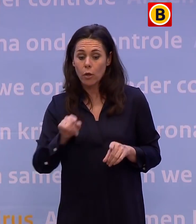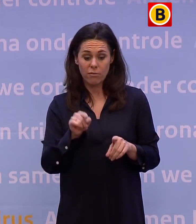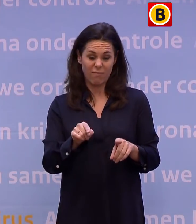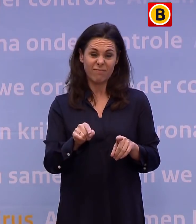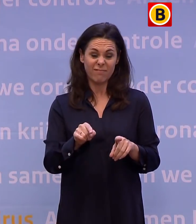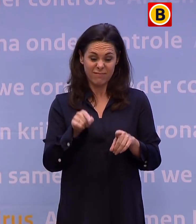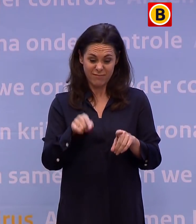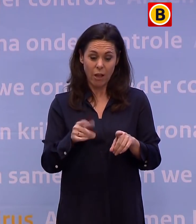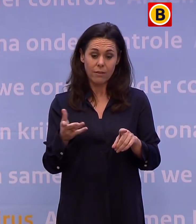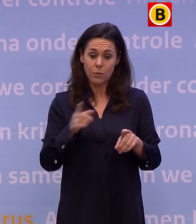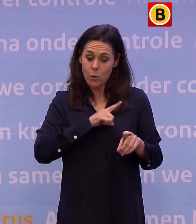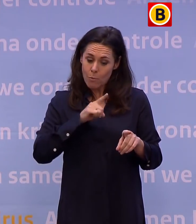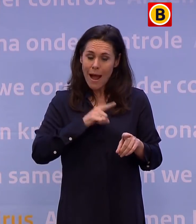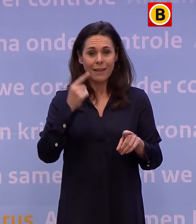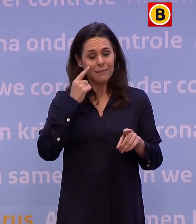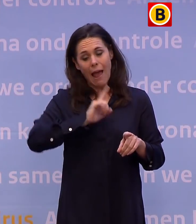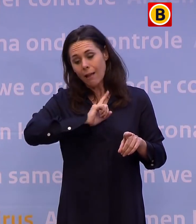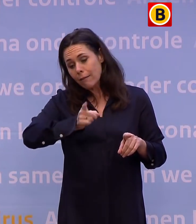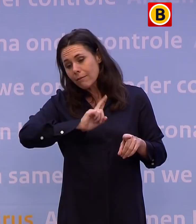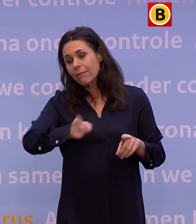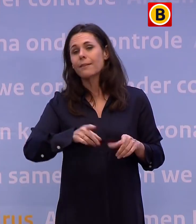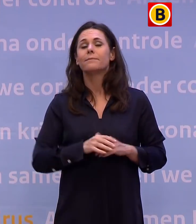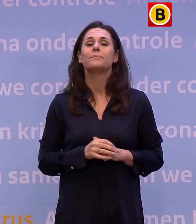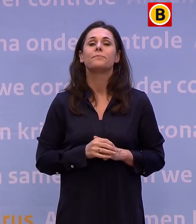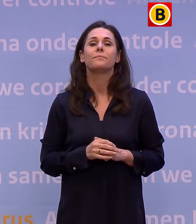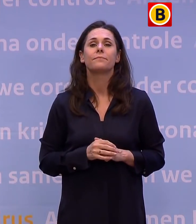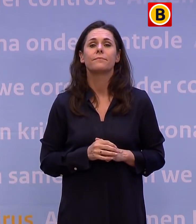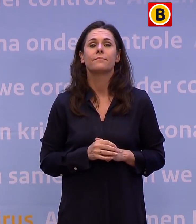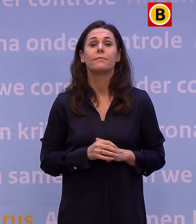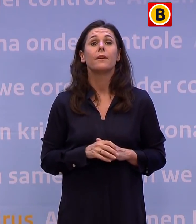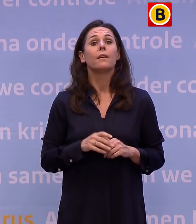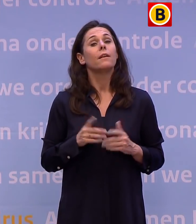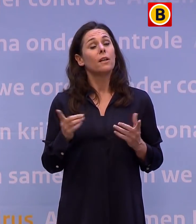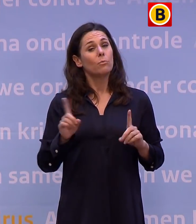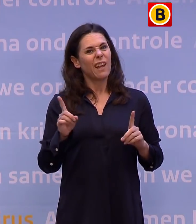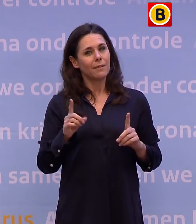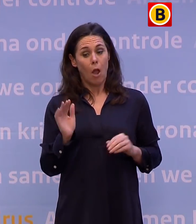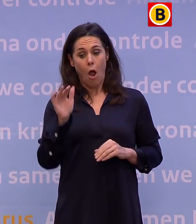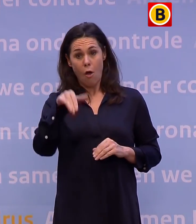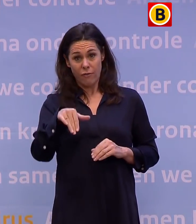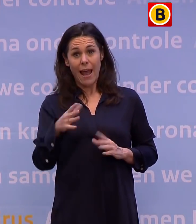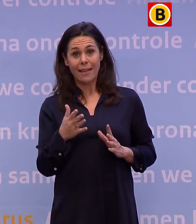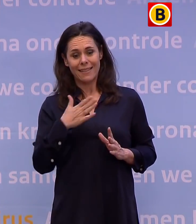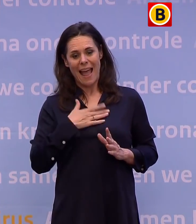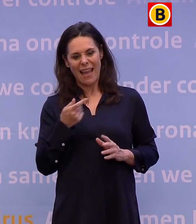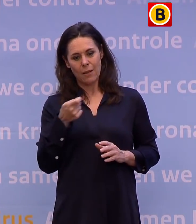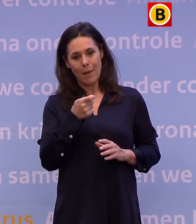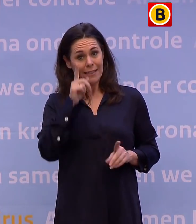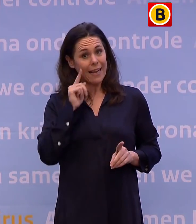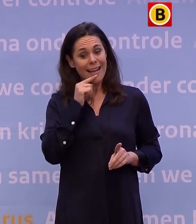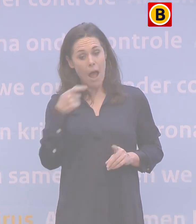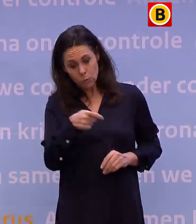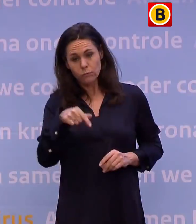dan weer op alle normale dagen terecht. En daarmee stopt ook de regeling waarmee de overheid de eigen bijdrage